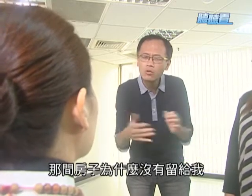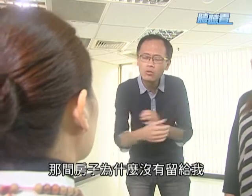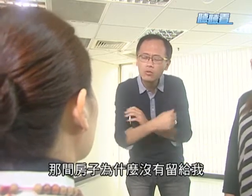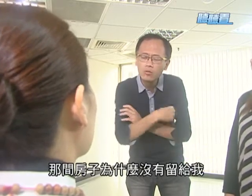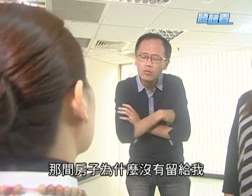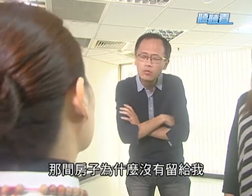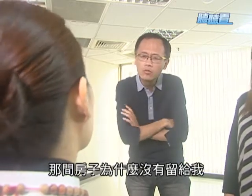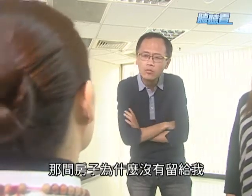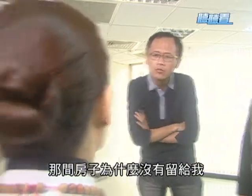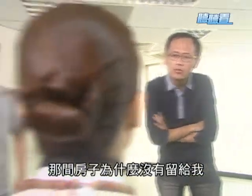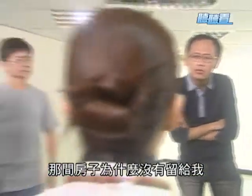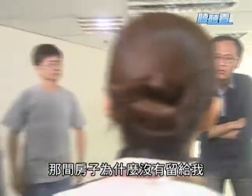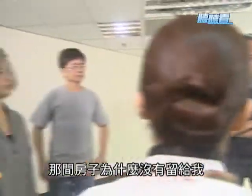啊？